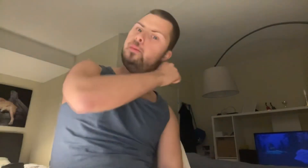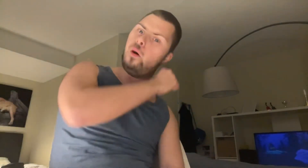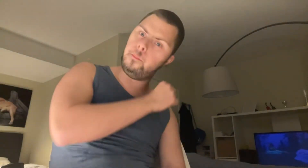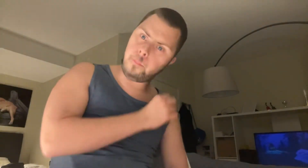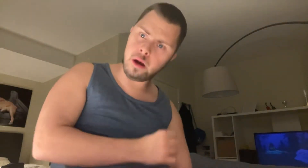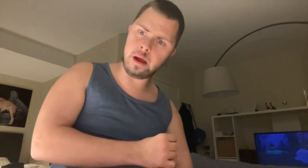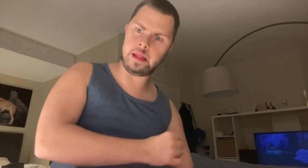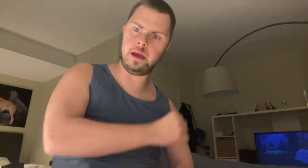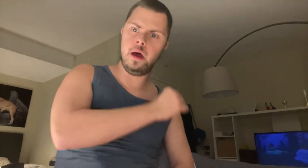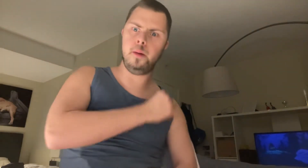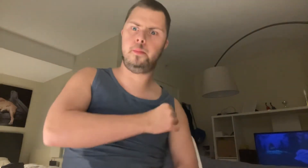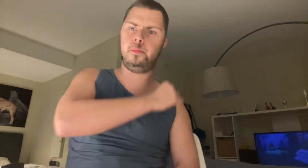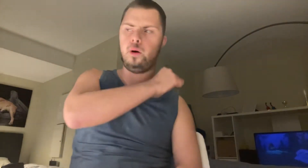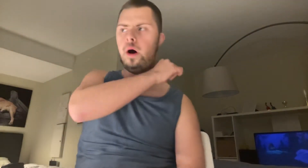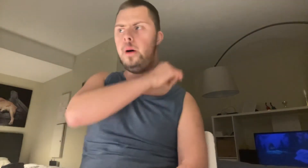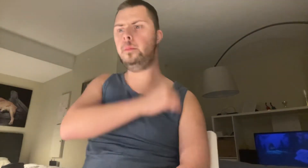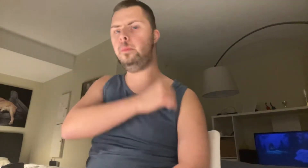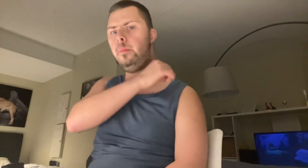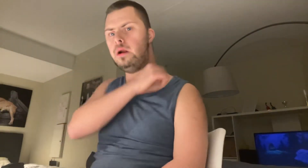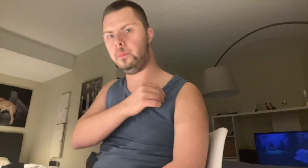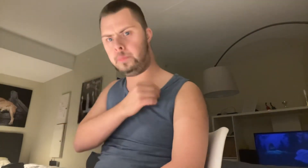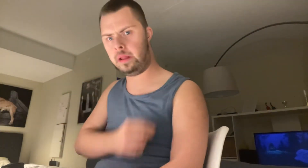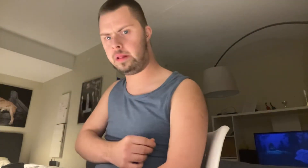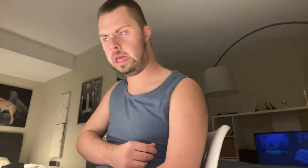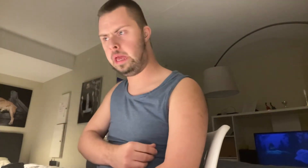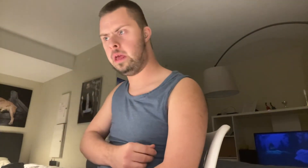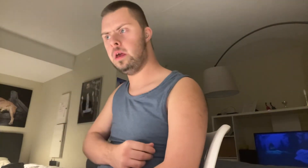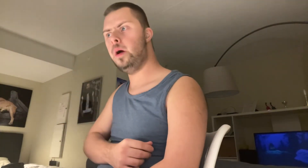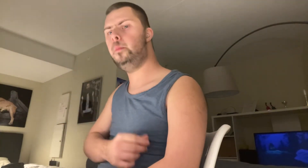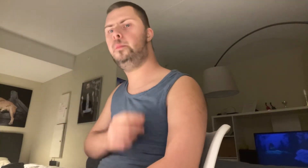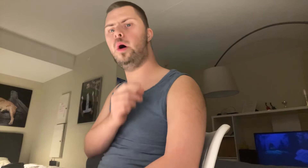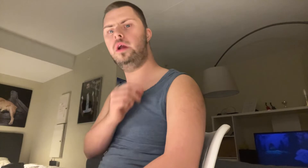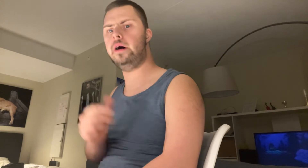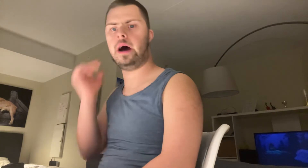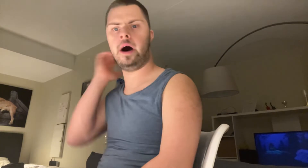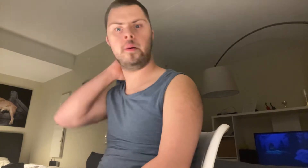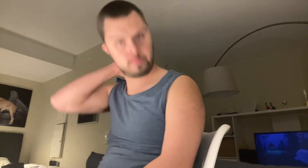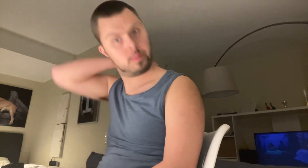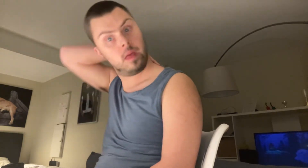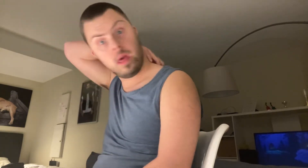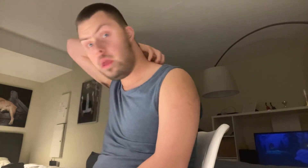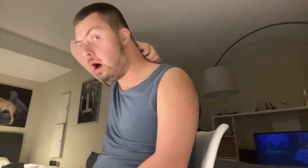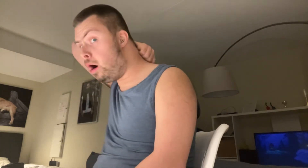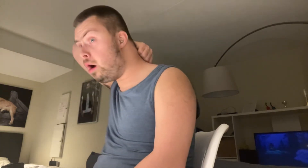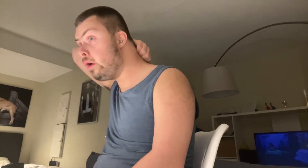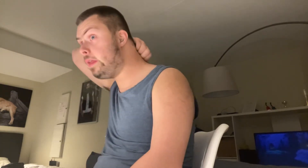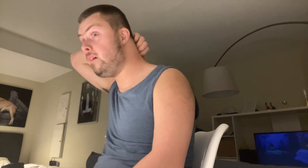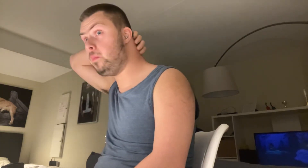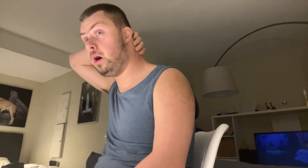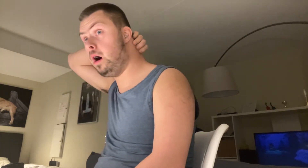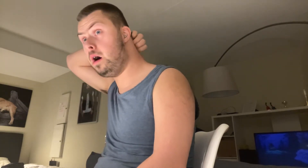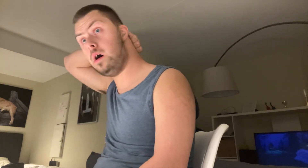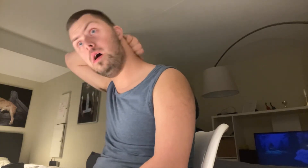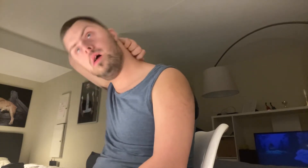på morgon, på morgonbitti på lördag. Ja, det är bra.